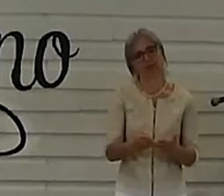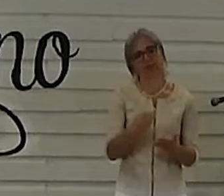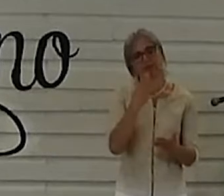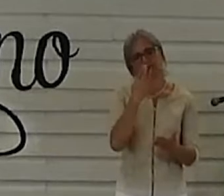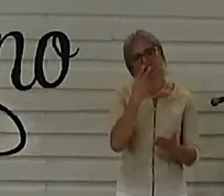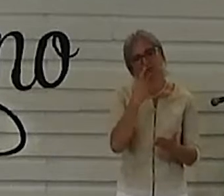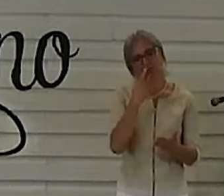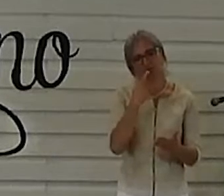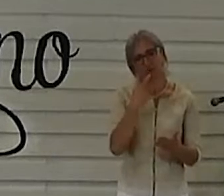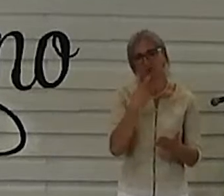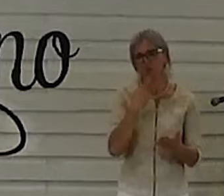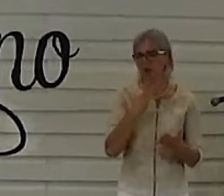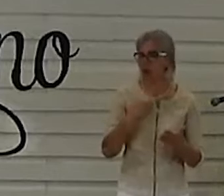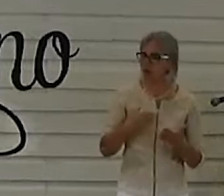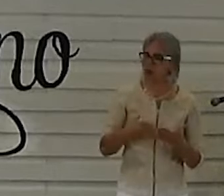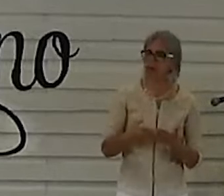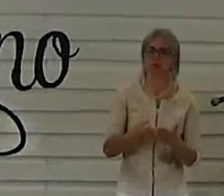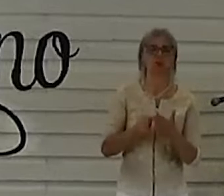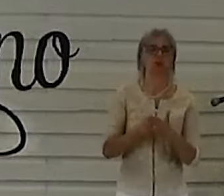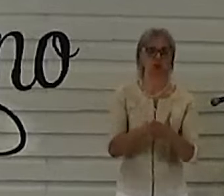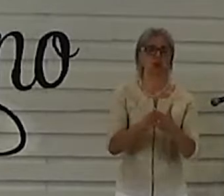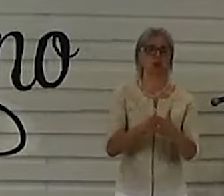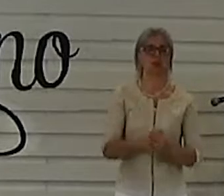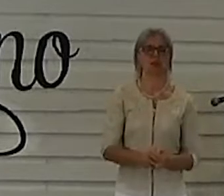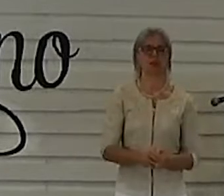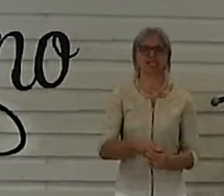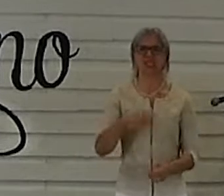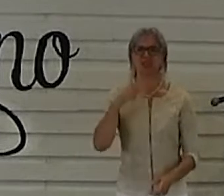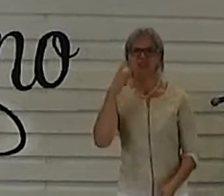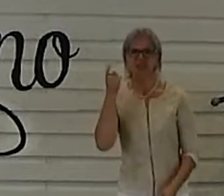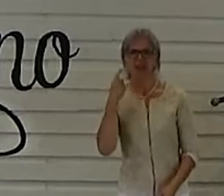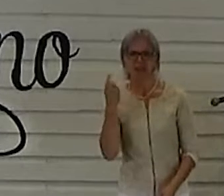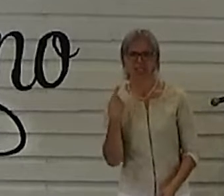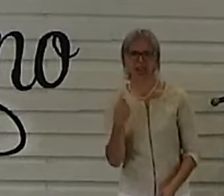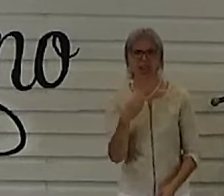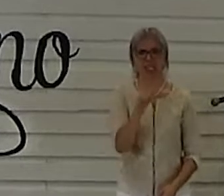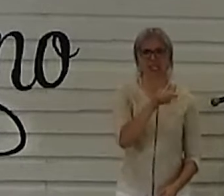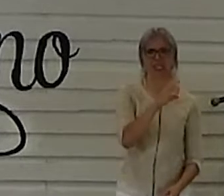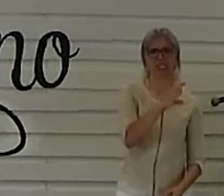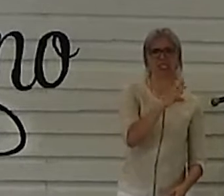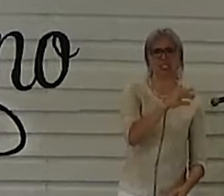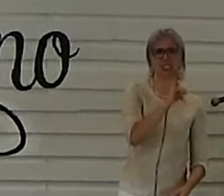su. Scribi e farisei, ce ne saranno sempre.